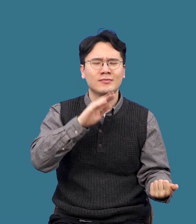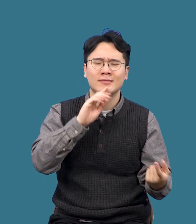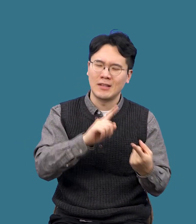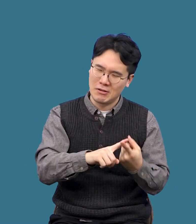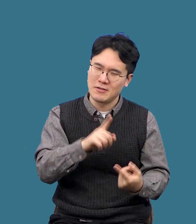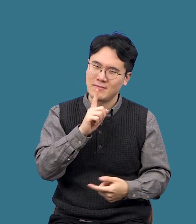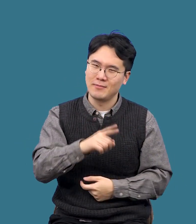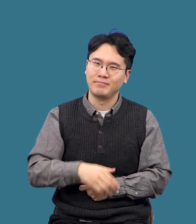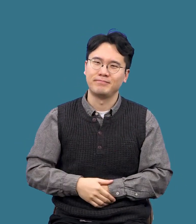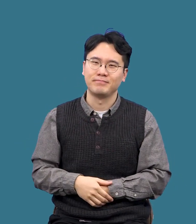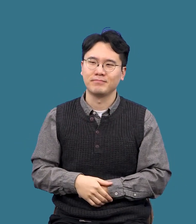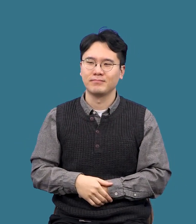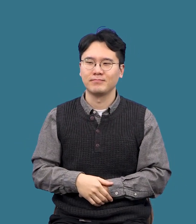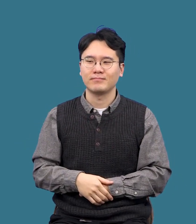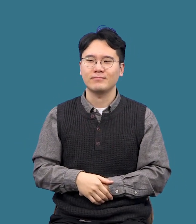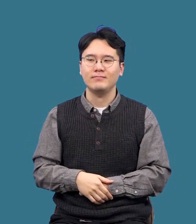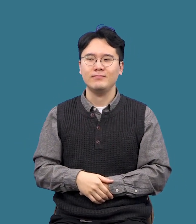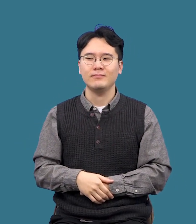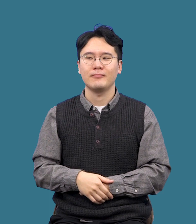그것은